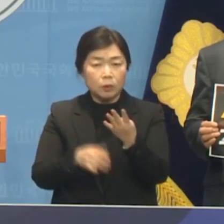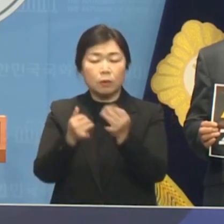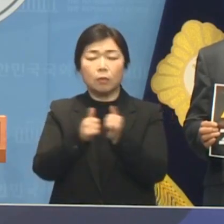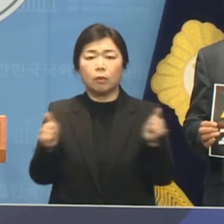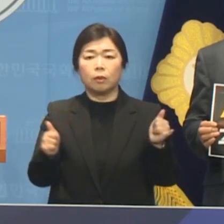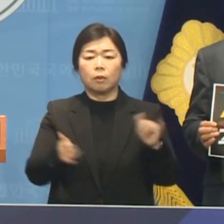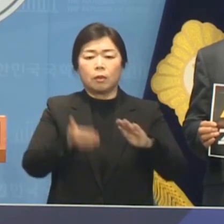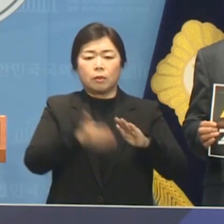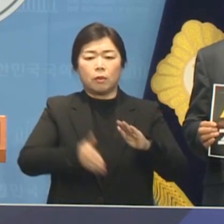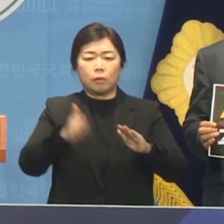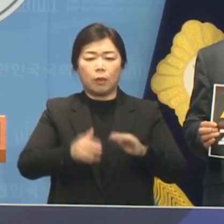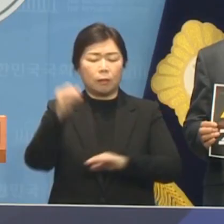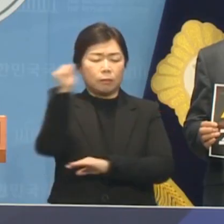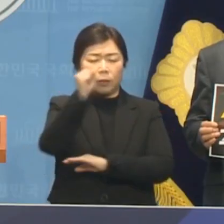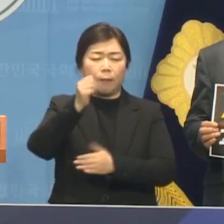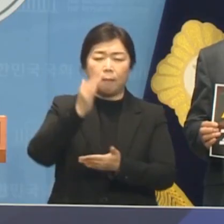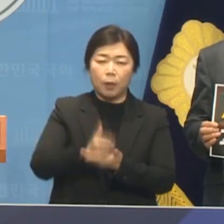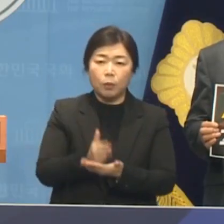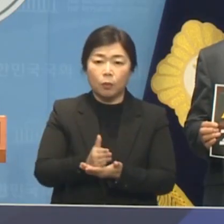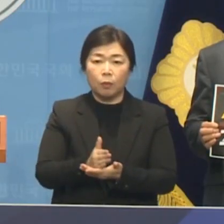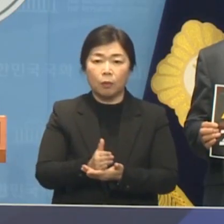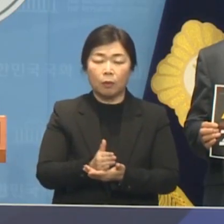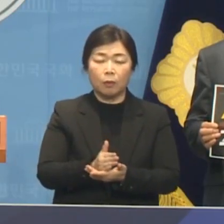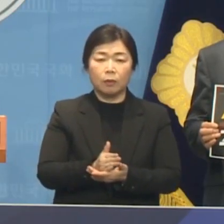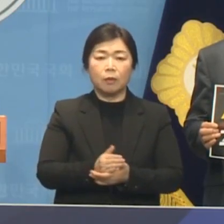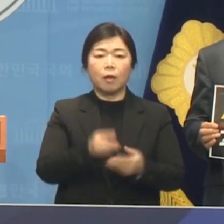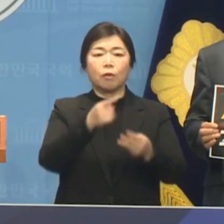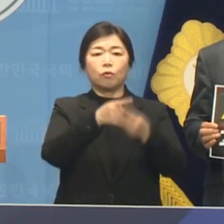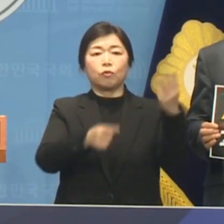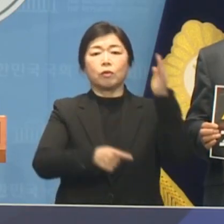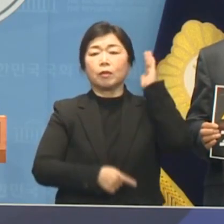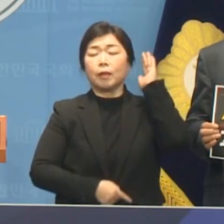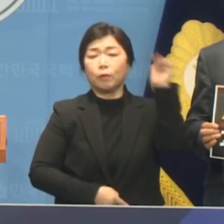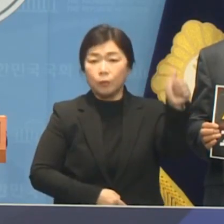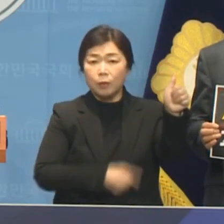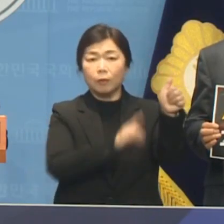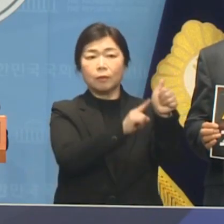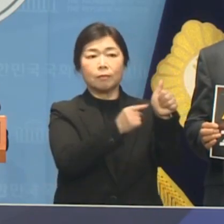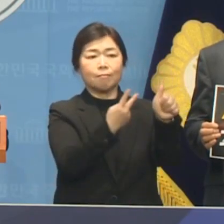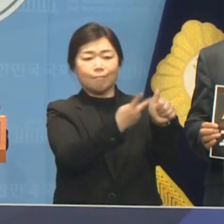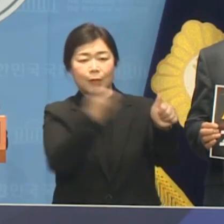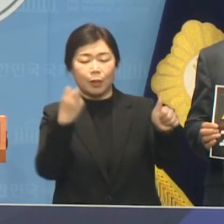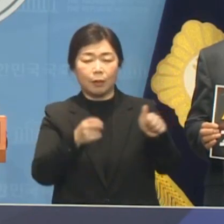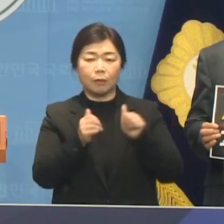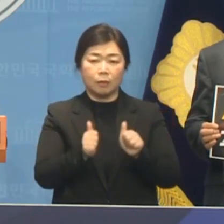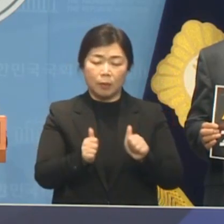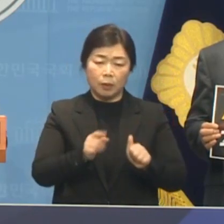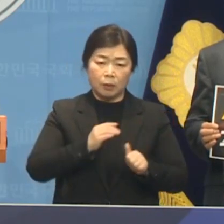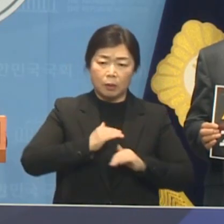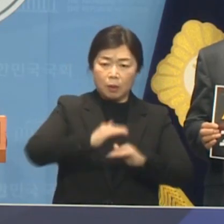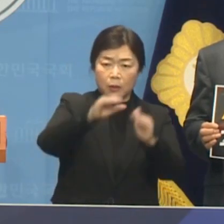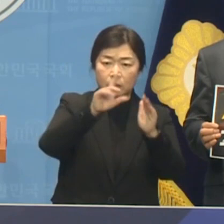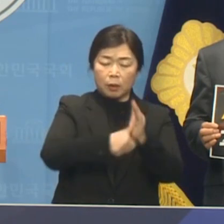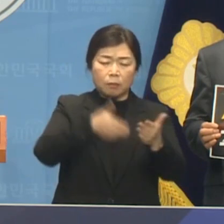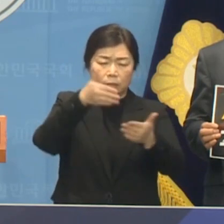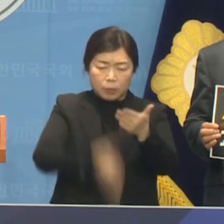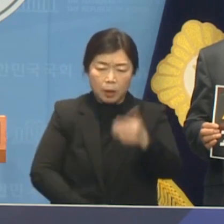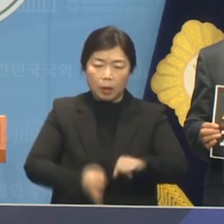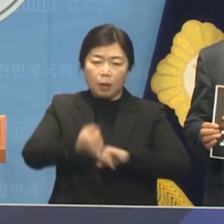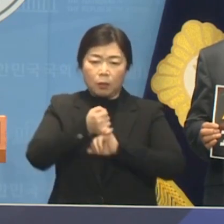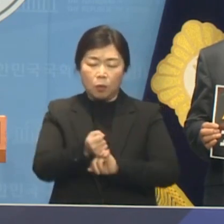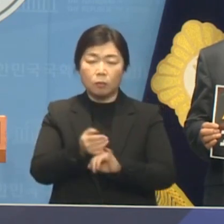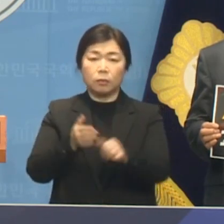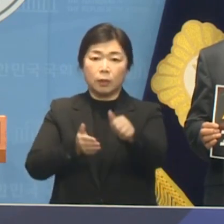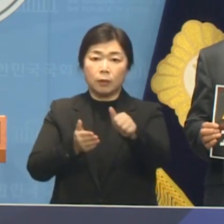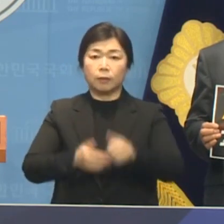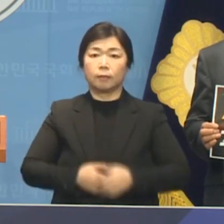절대로 흔들리지 말고 윤석열 대통령 탄핵 심판을 각하하시기